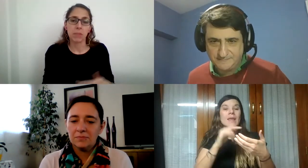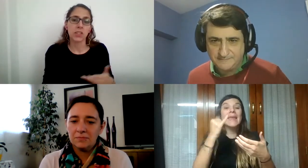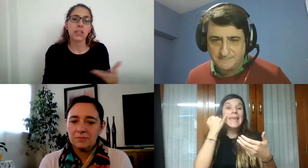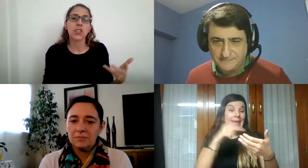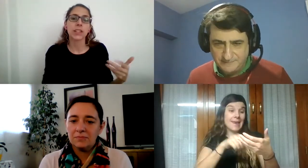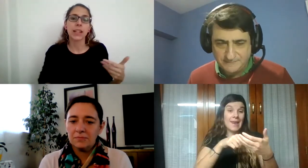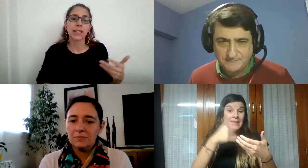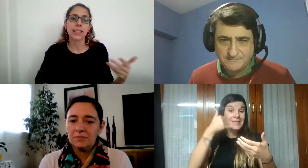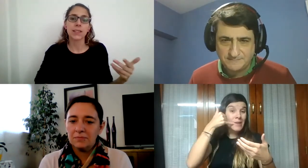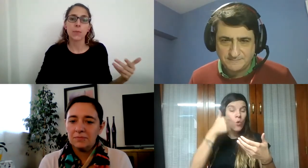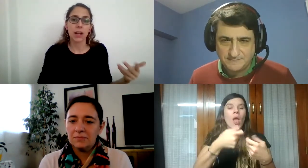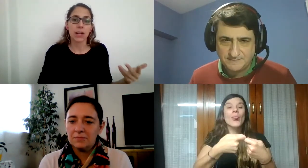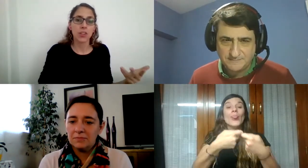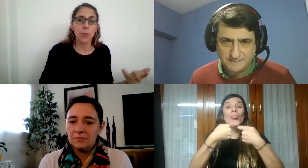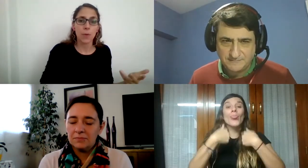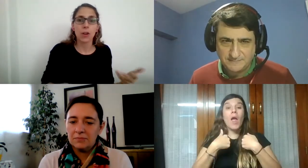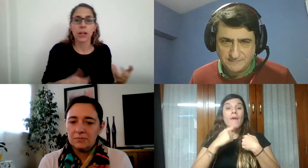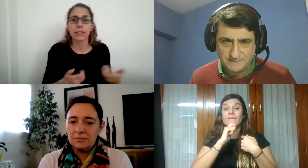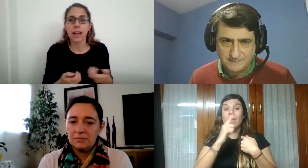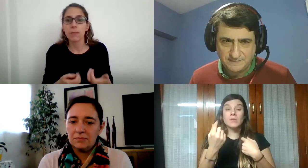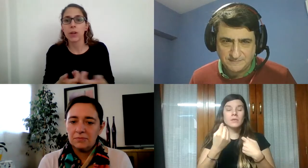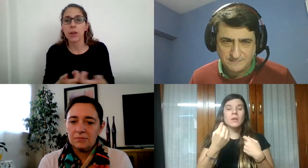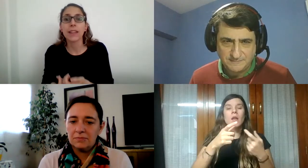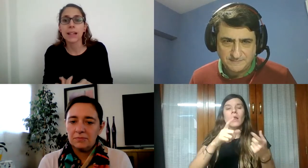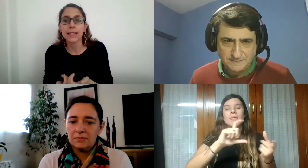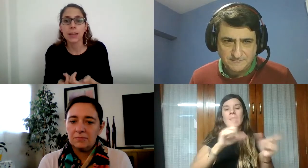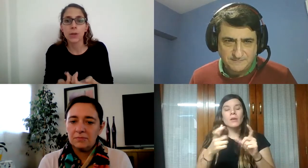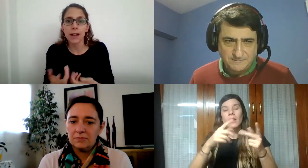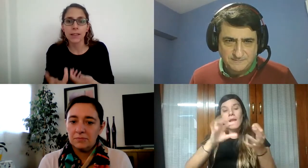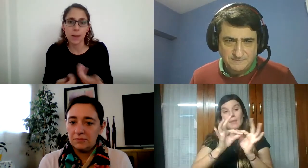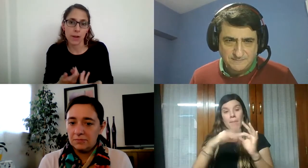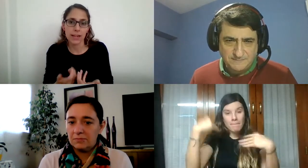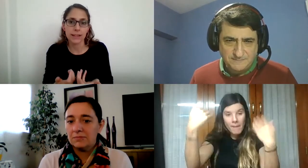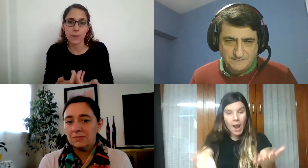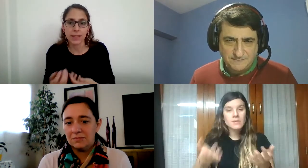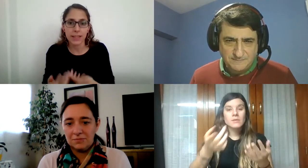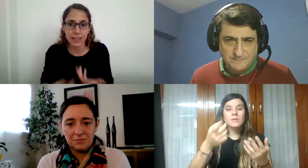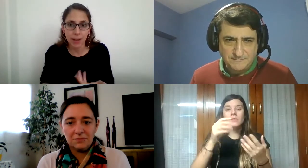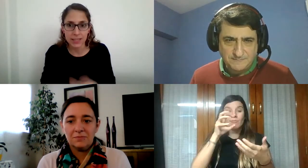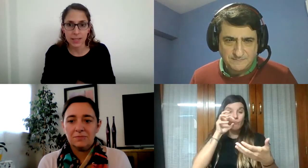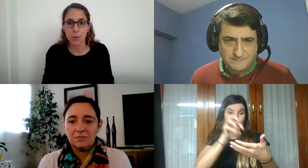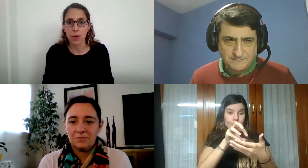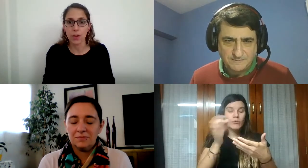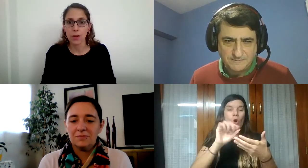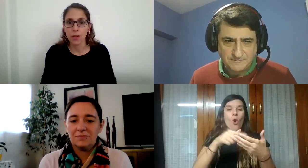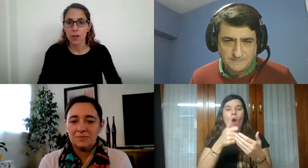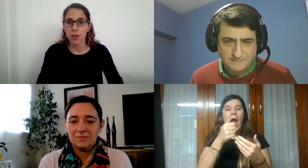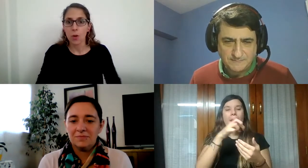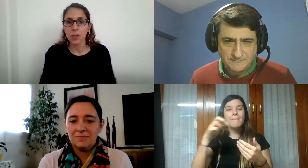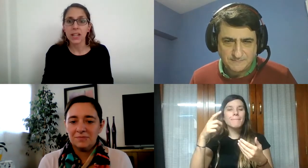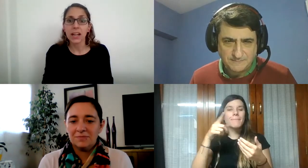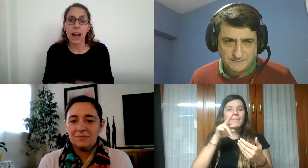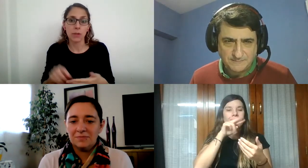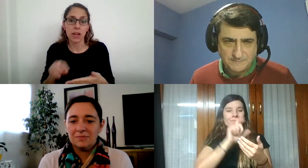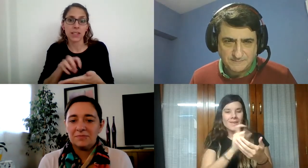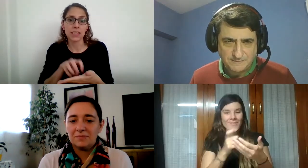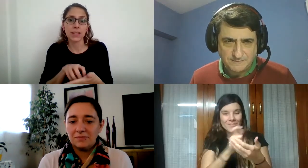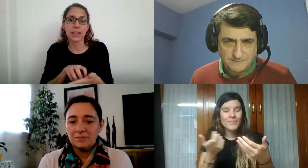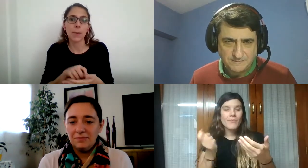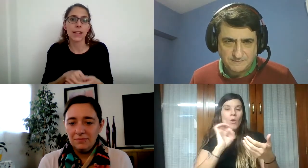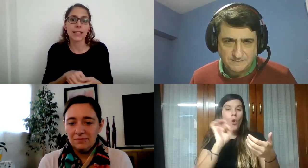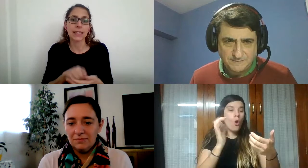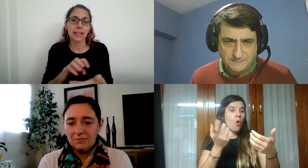con personas oyentes que quizás a veces por la calle nos podemos conectar, bueno, desde el celular de una manera independiente a veces me puedo comunicar. Algunas